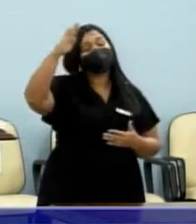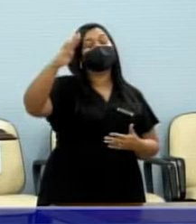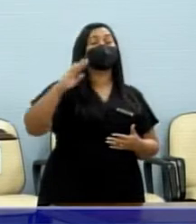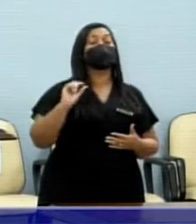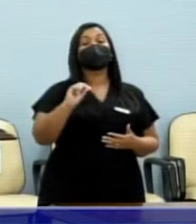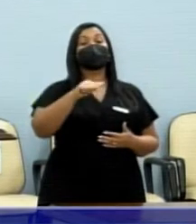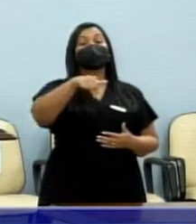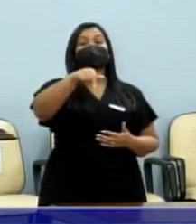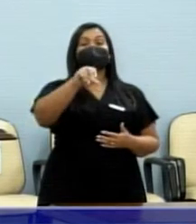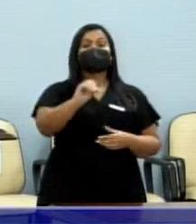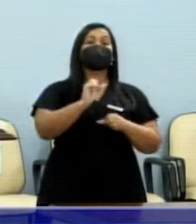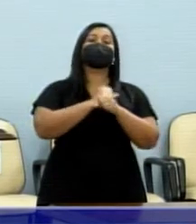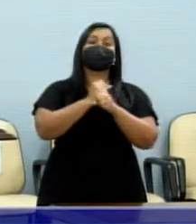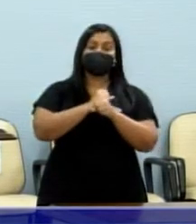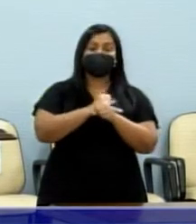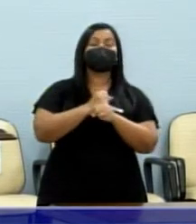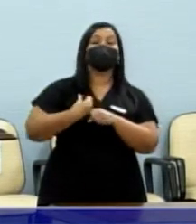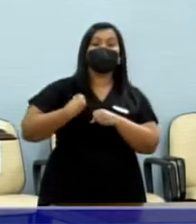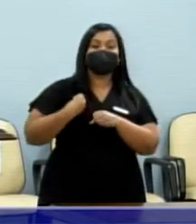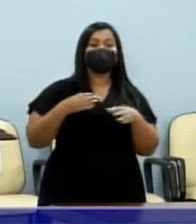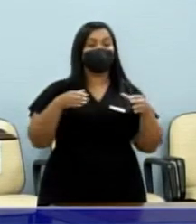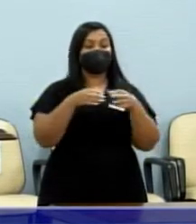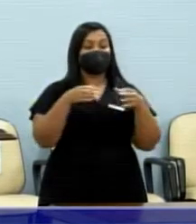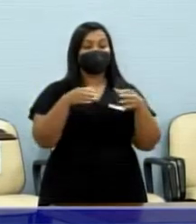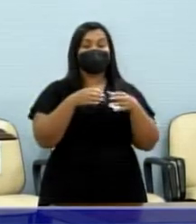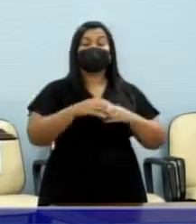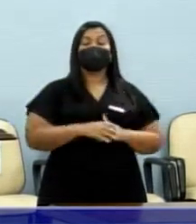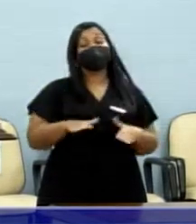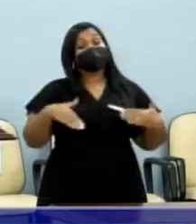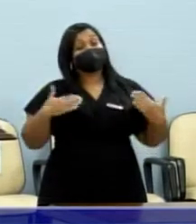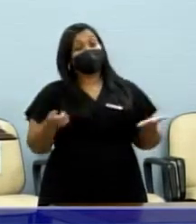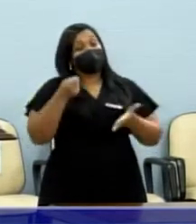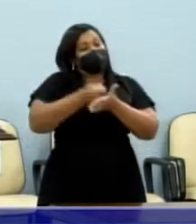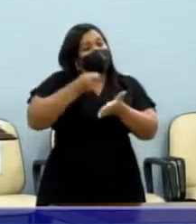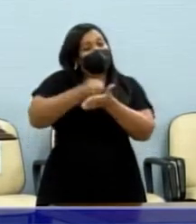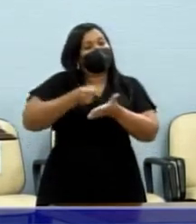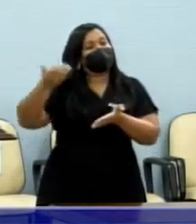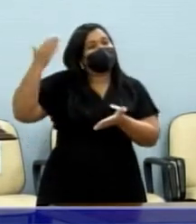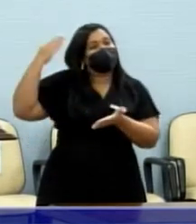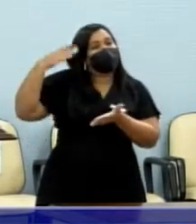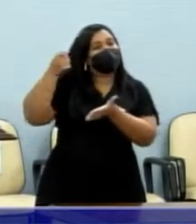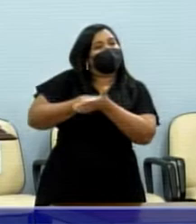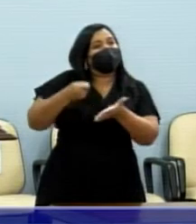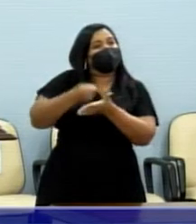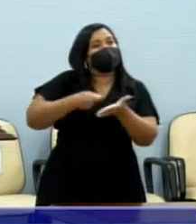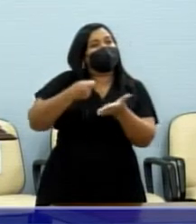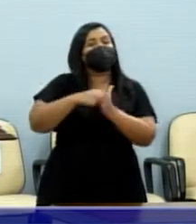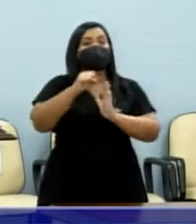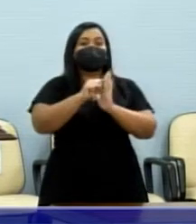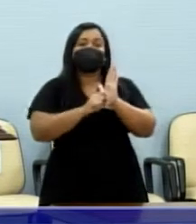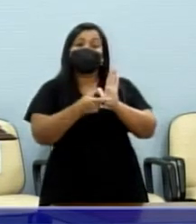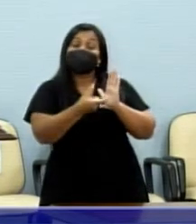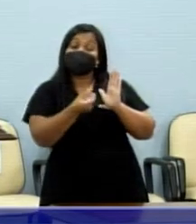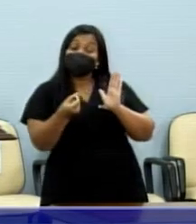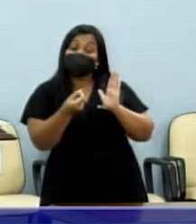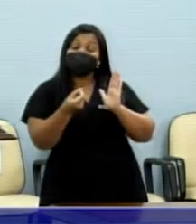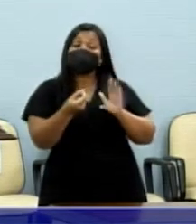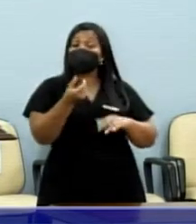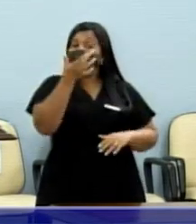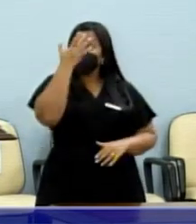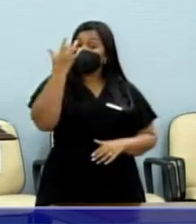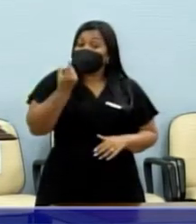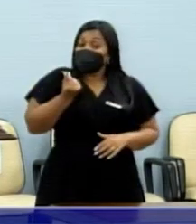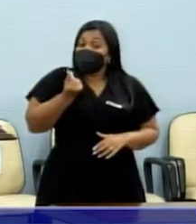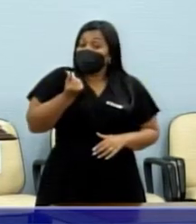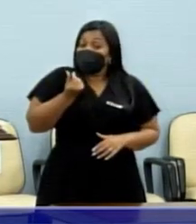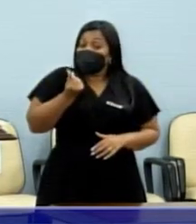aí de existência da União Soviética. A luta anticolonial, enquanto no século XX os países capitalistas queriam